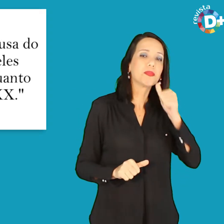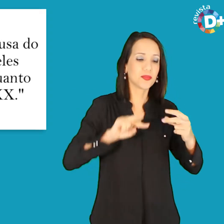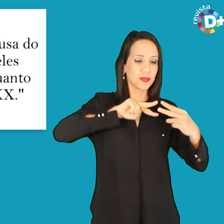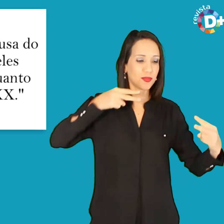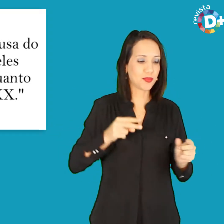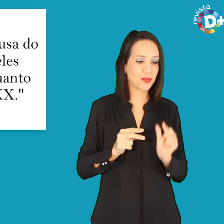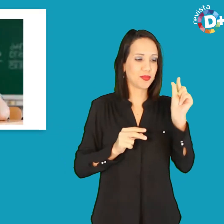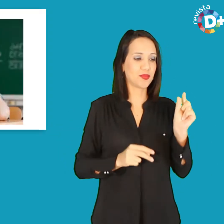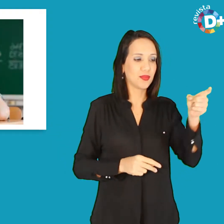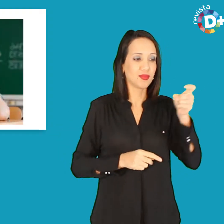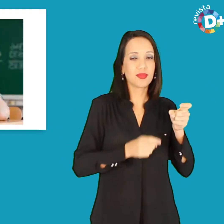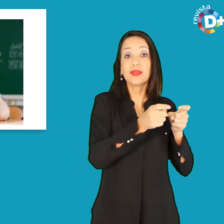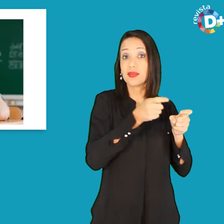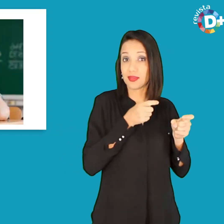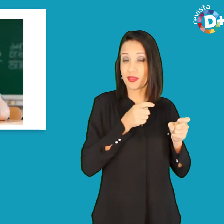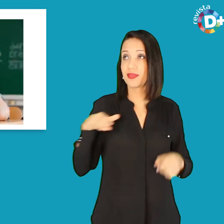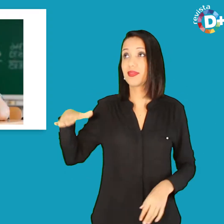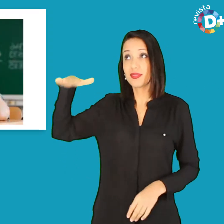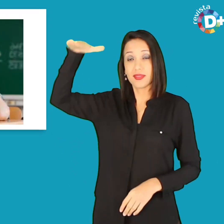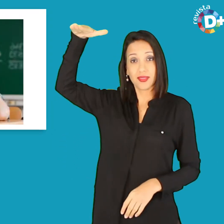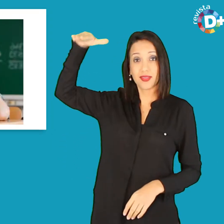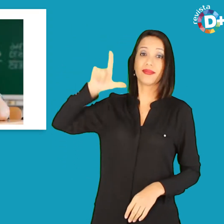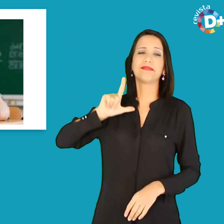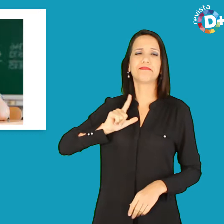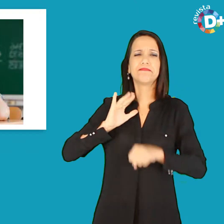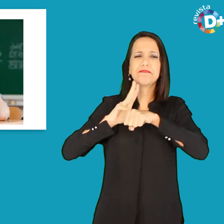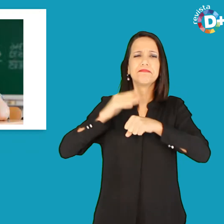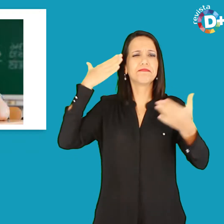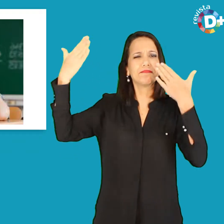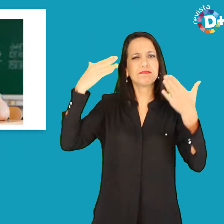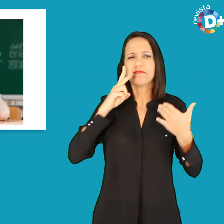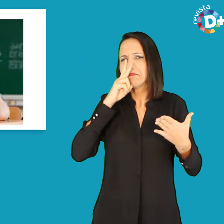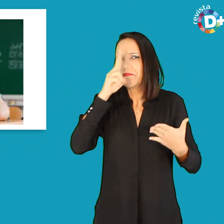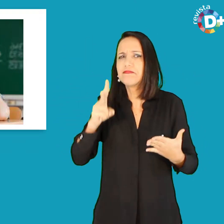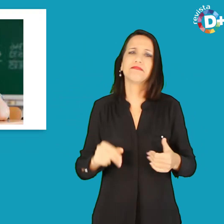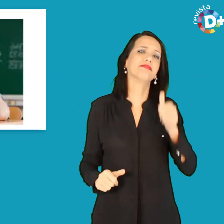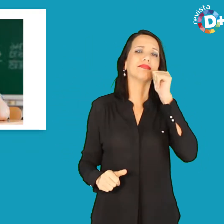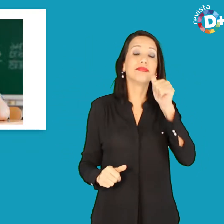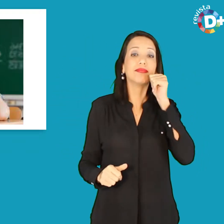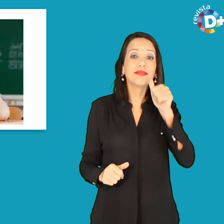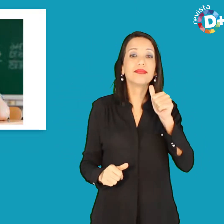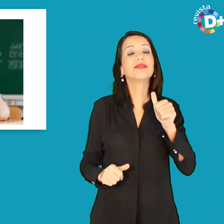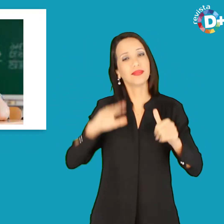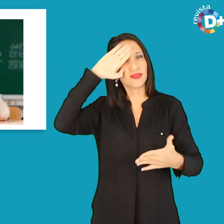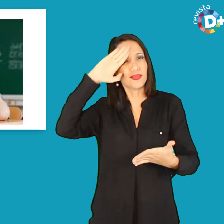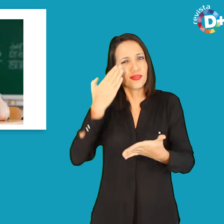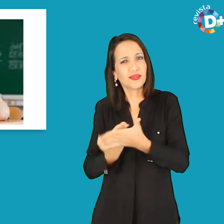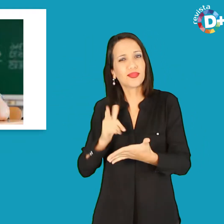2X. Já na adolescência, doenças mentais costumam ficar mais graves nas garotas. Por isso, acreditamos que é um fator